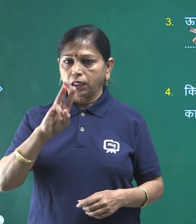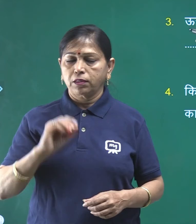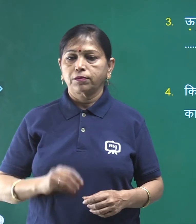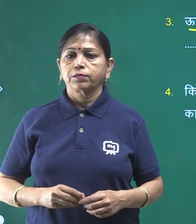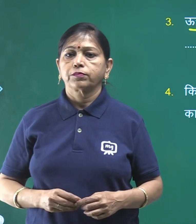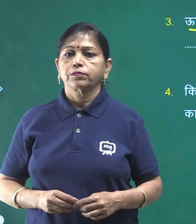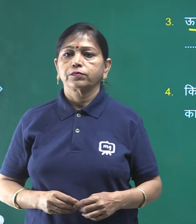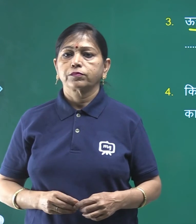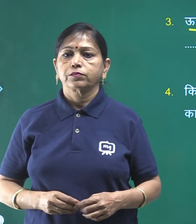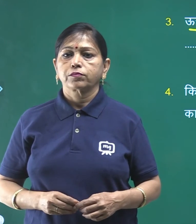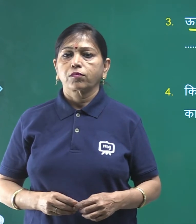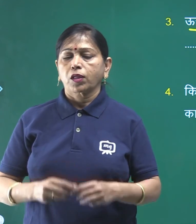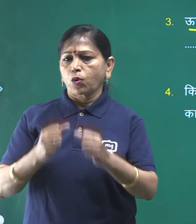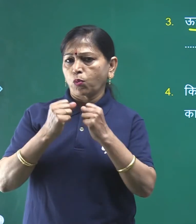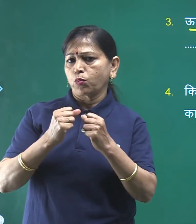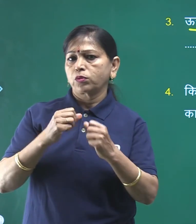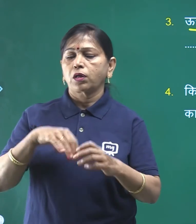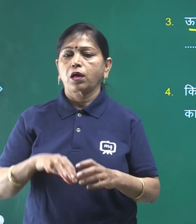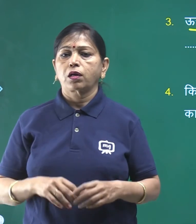3, ऊर्जा का